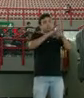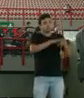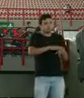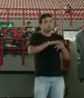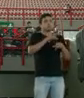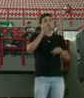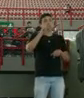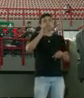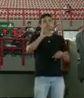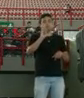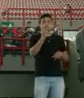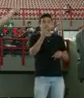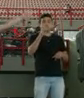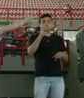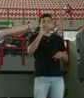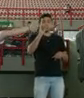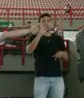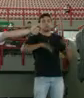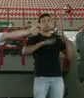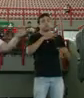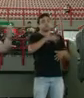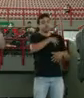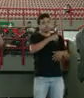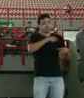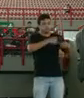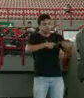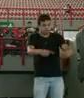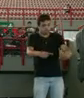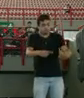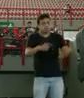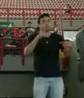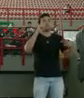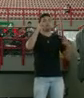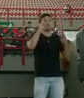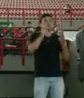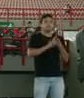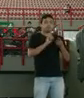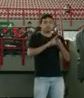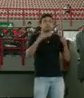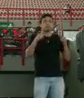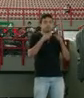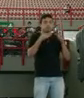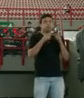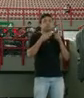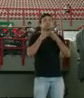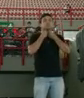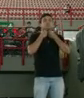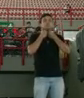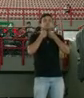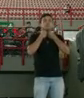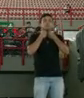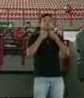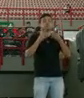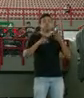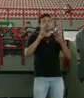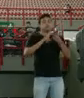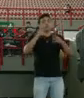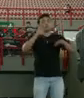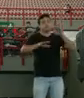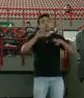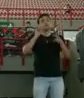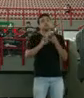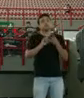o nanismo é hereditário. Às vezes o nanismo tem a ver com a tireoide. E às